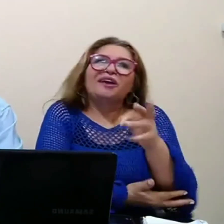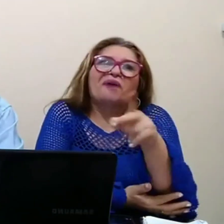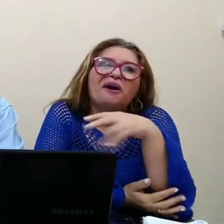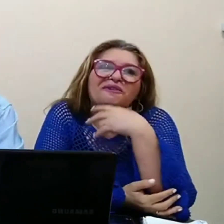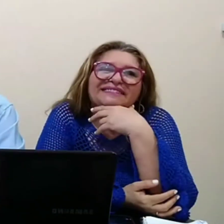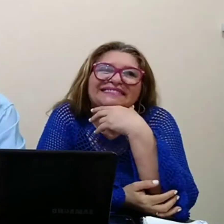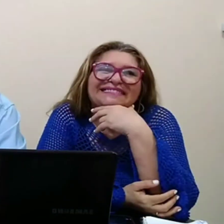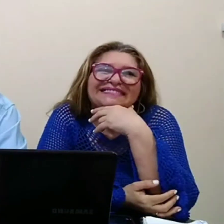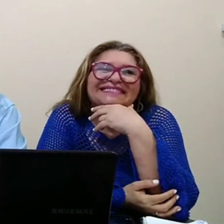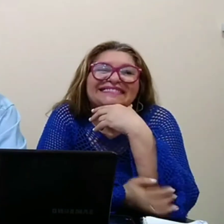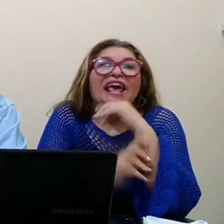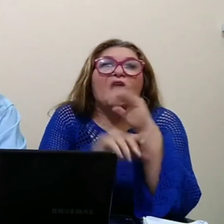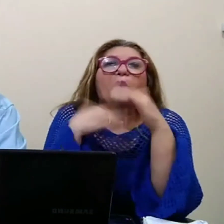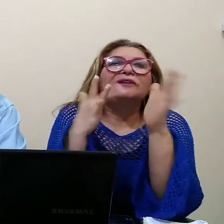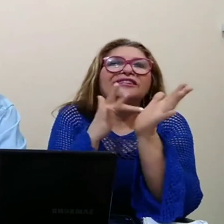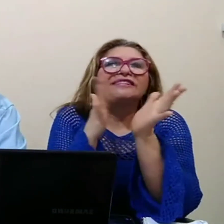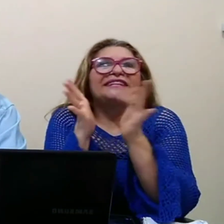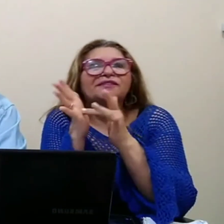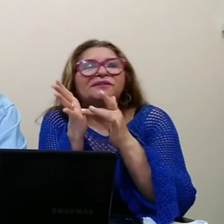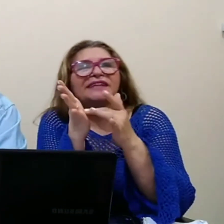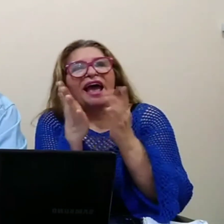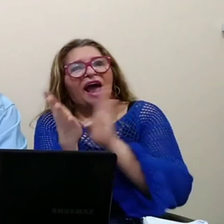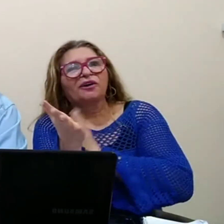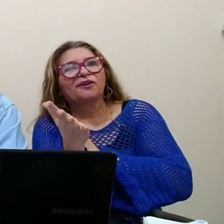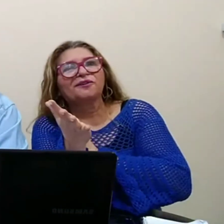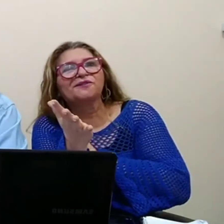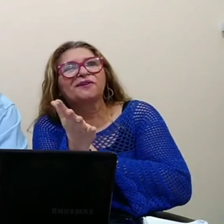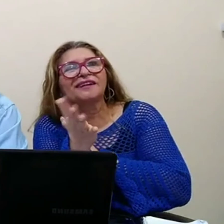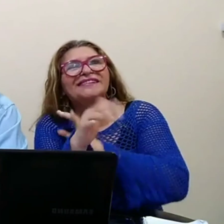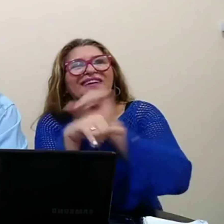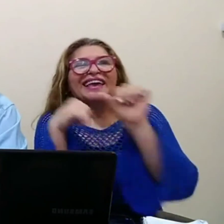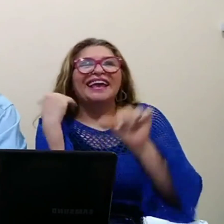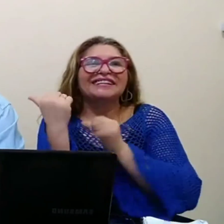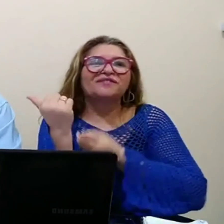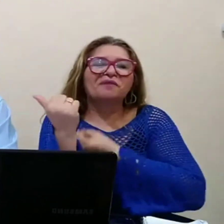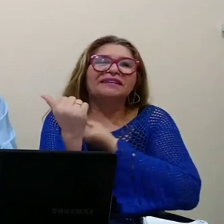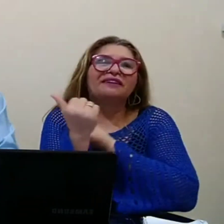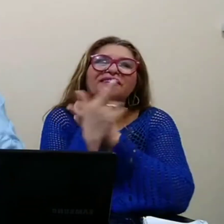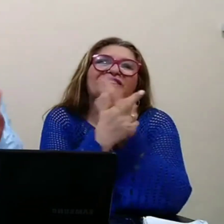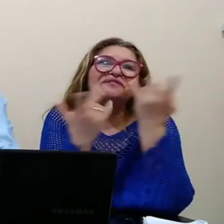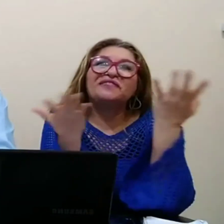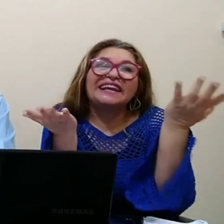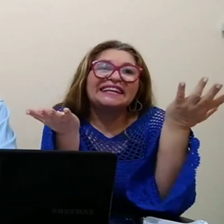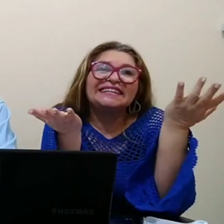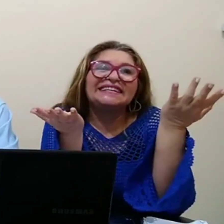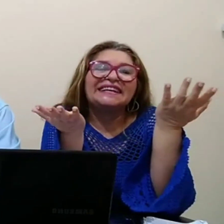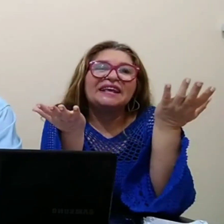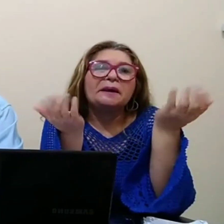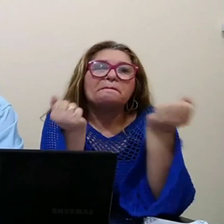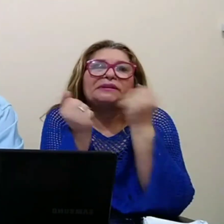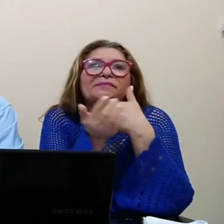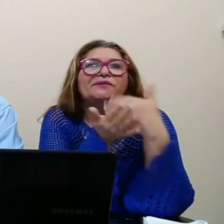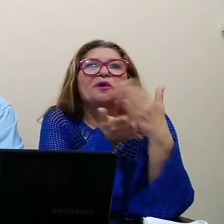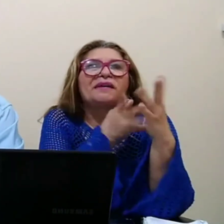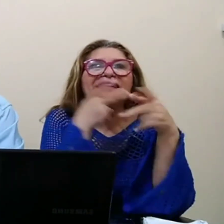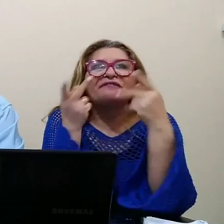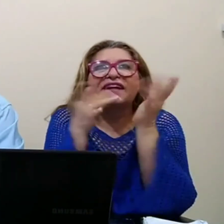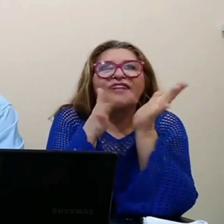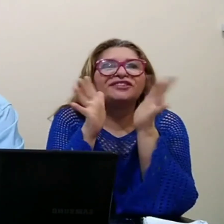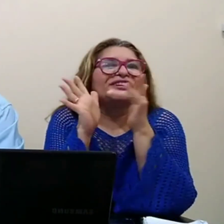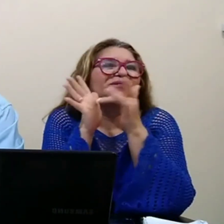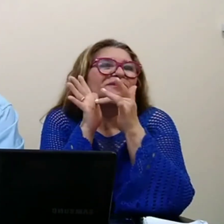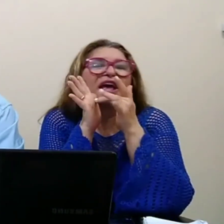a gente recebe Cristo como Salvador. A nossa vida é totalmente transformada. E podemos começar a falar de Jesus